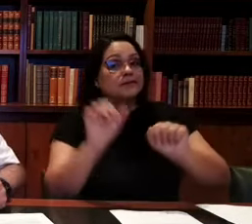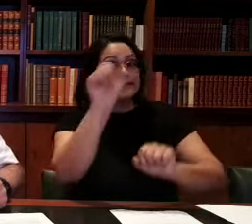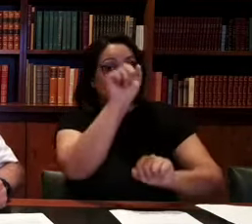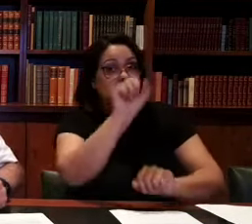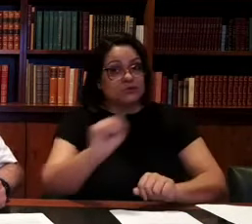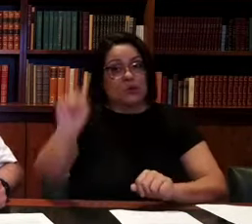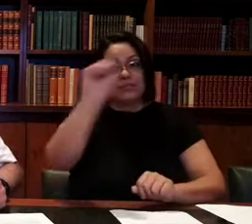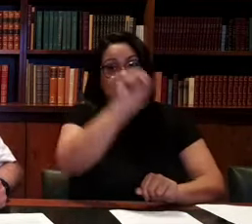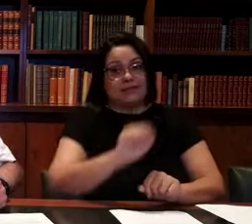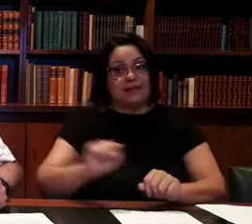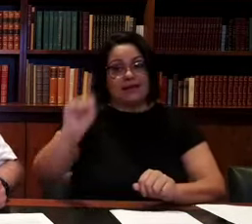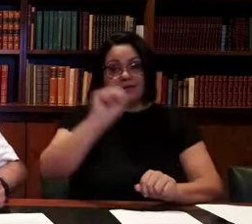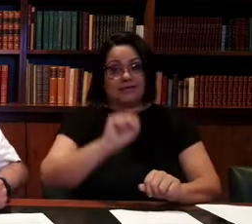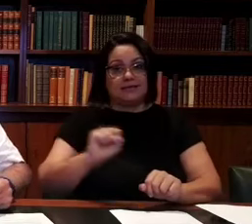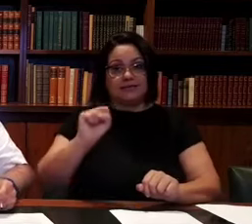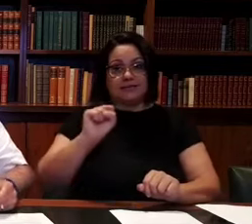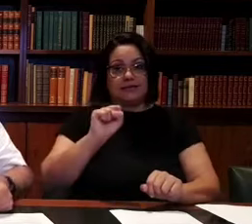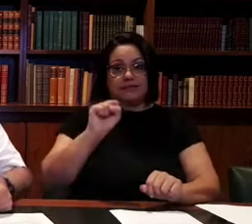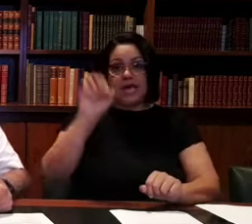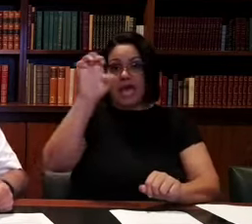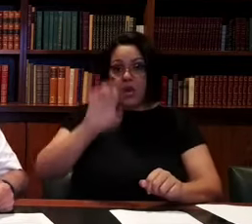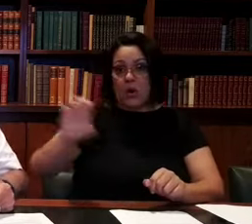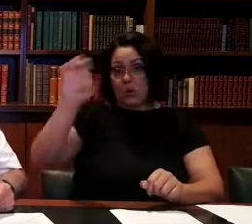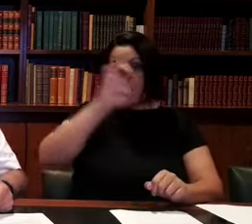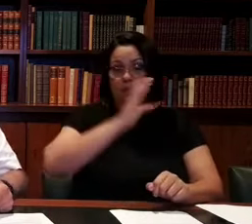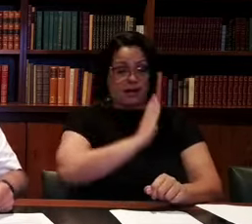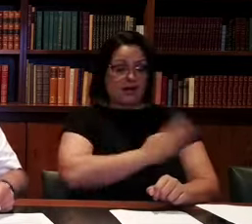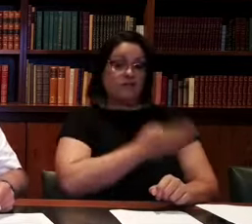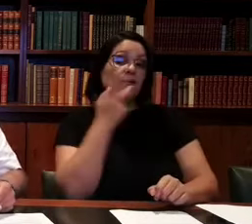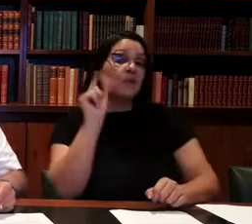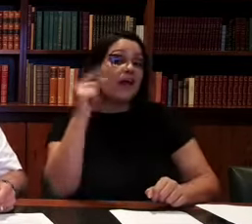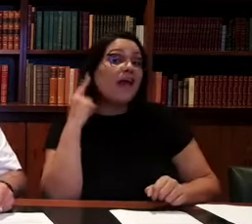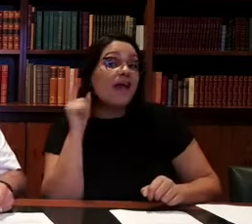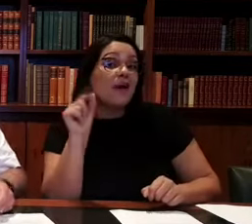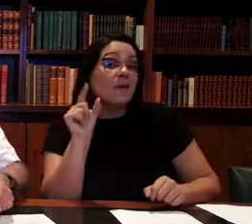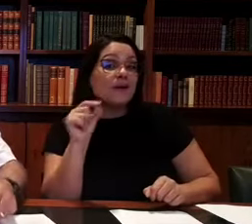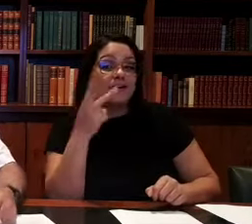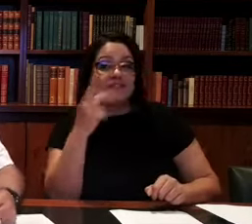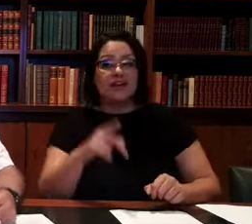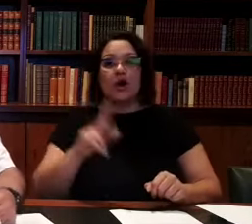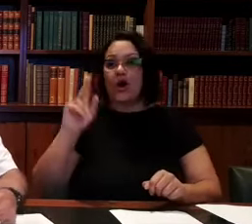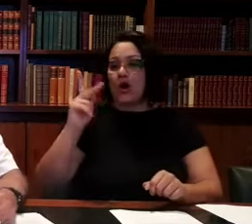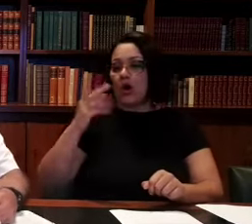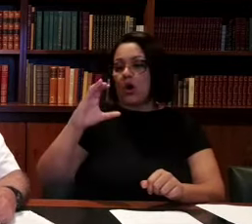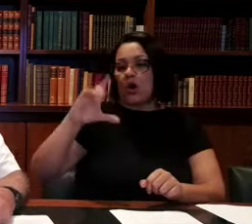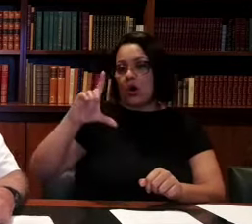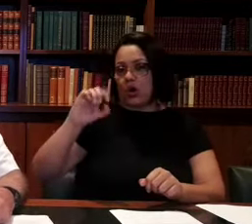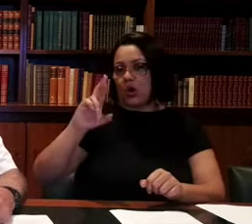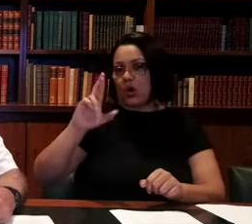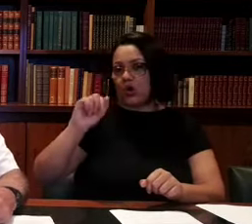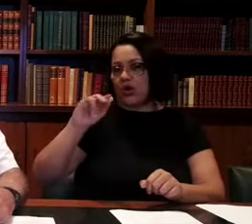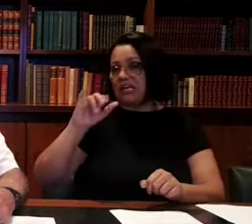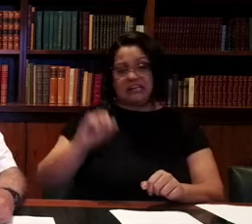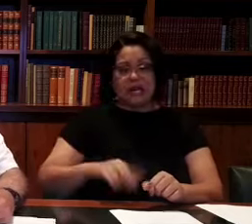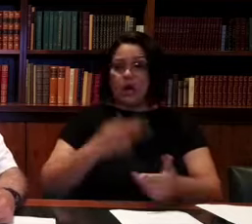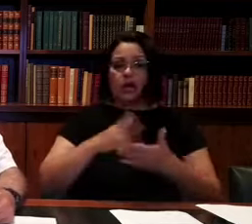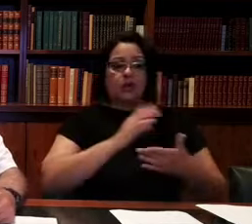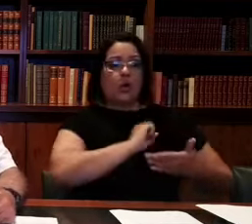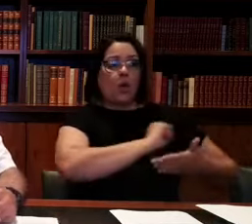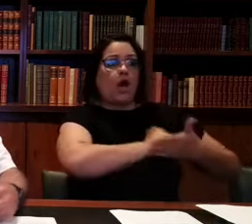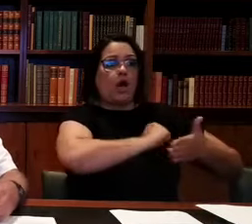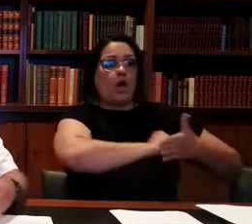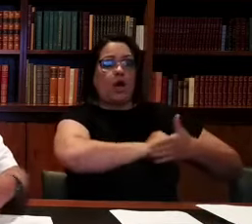Cardiologia falou o que falou o quê O quê que a hidroxicloroquina não causa